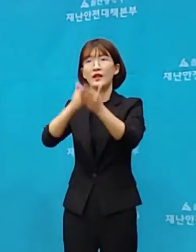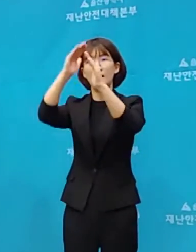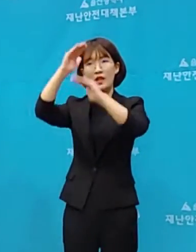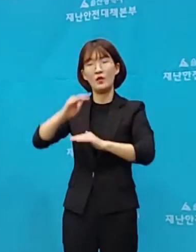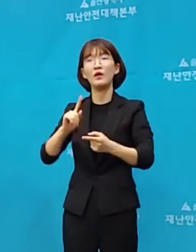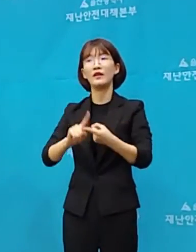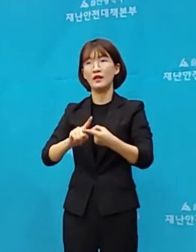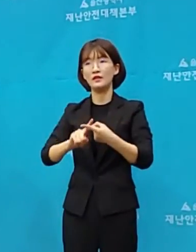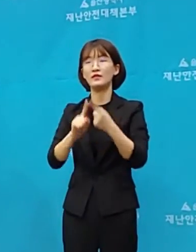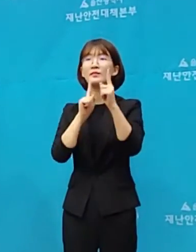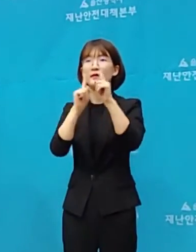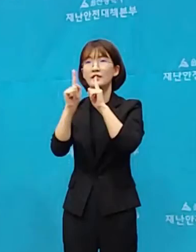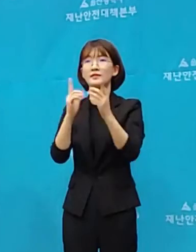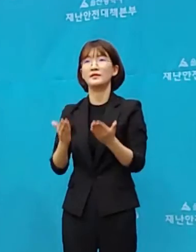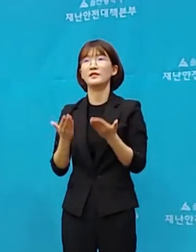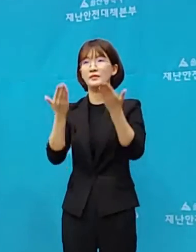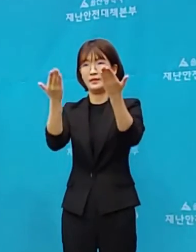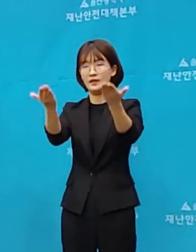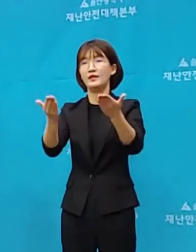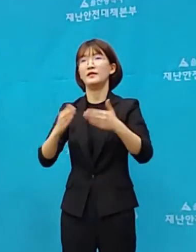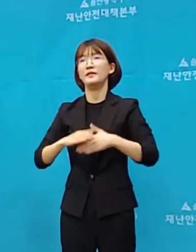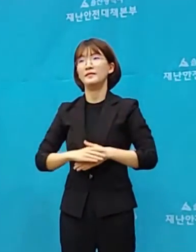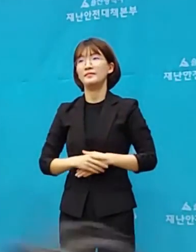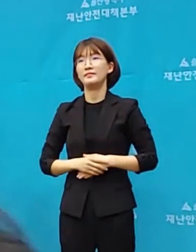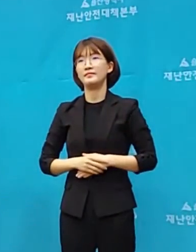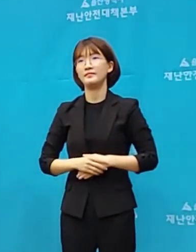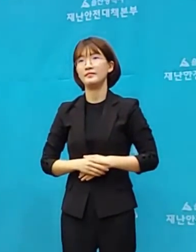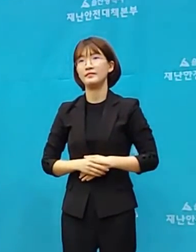전반에 대해 말씀드리겠습니다.